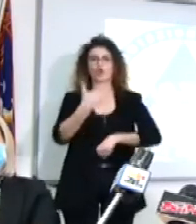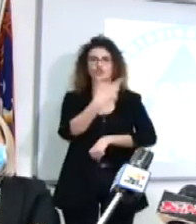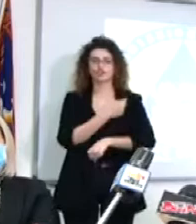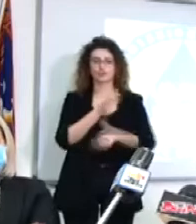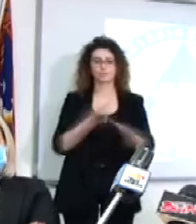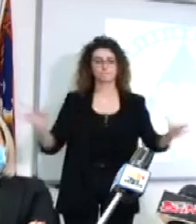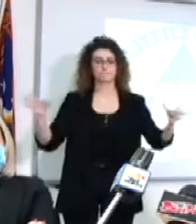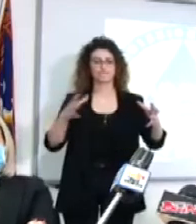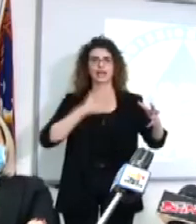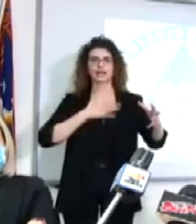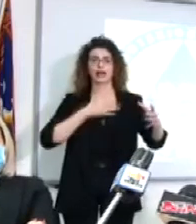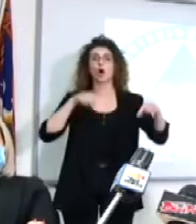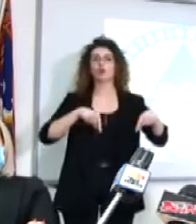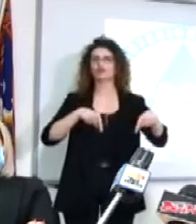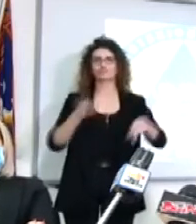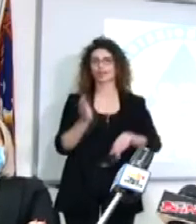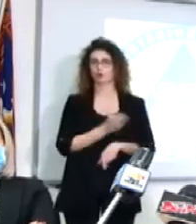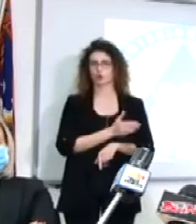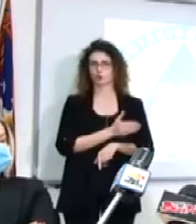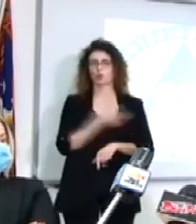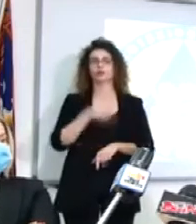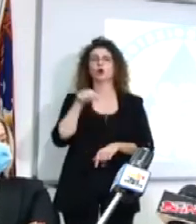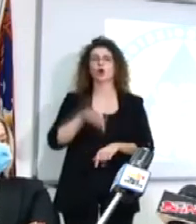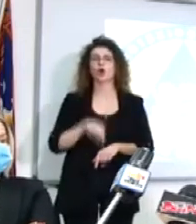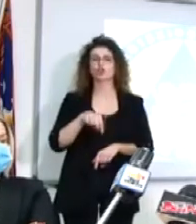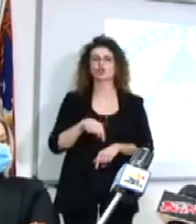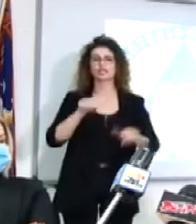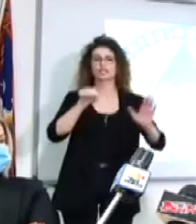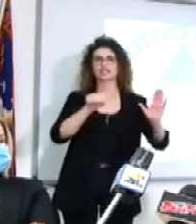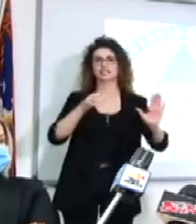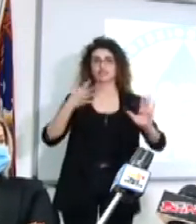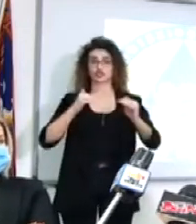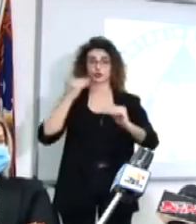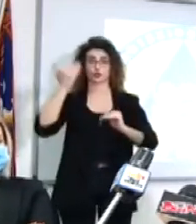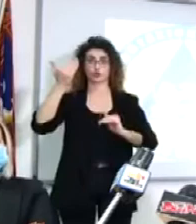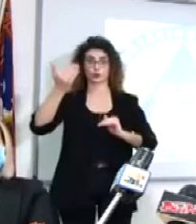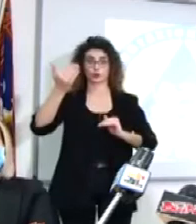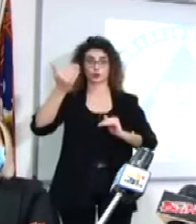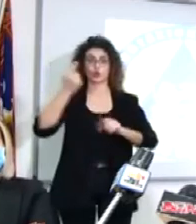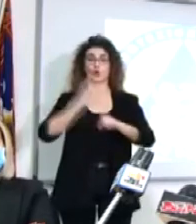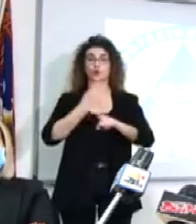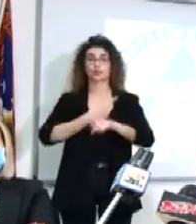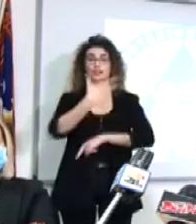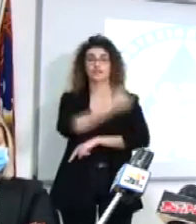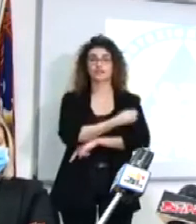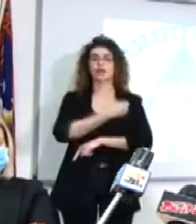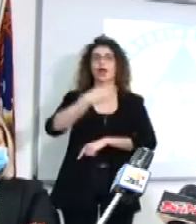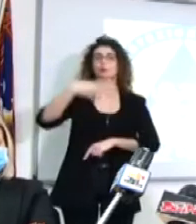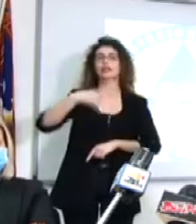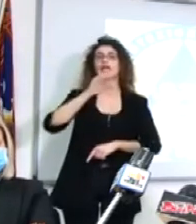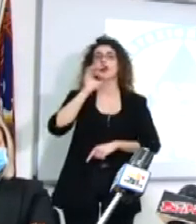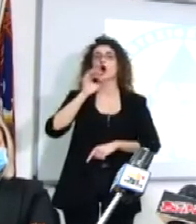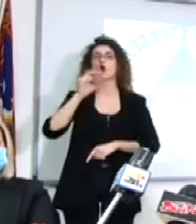che oggi escluso perché noi dei 65 i su dobbiamo avvicinare con moderna o astra zeneca o of